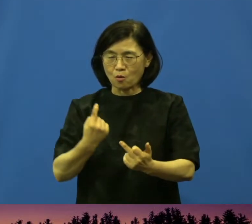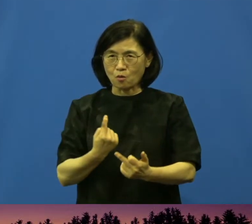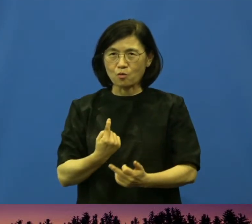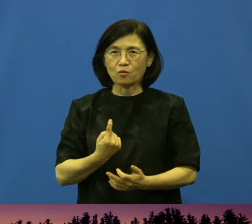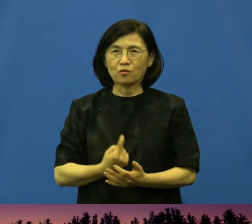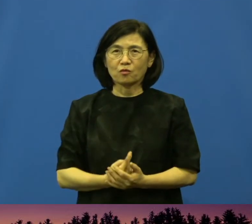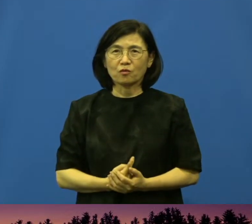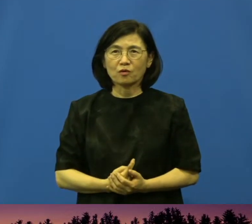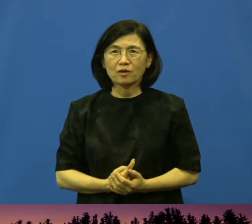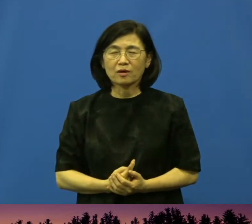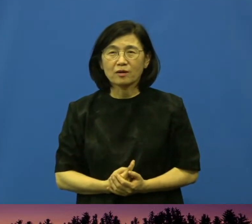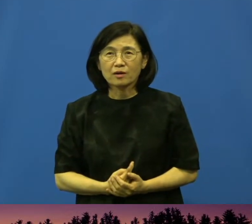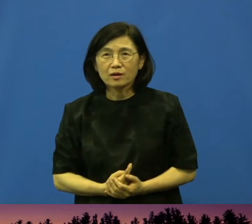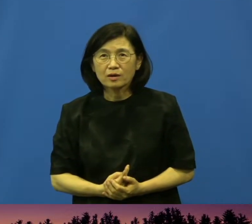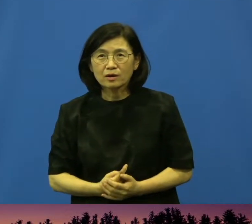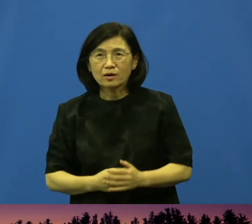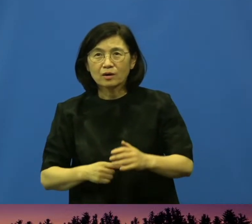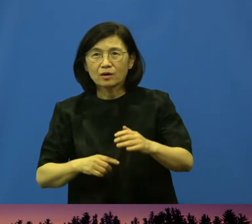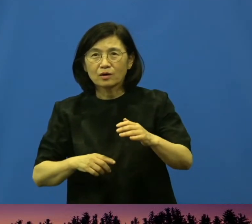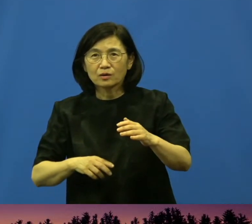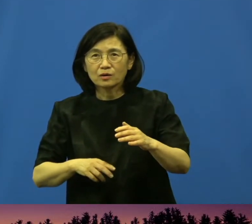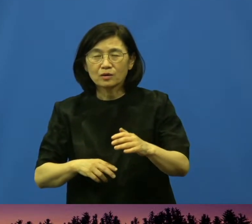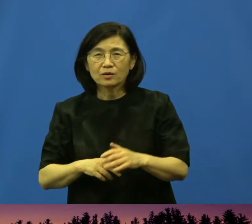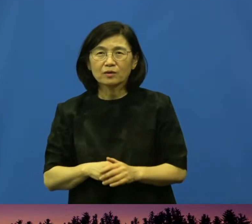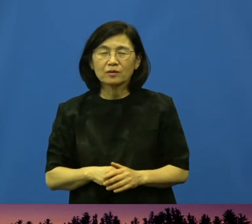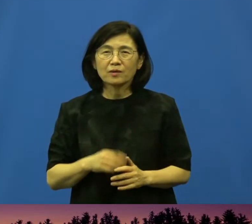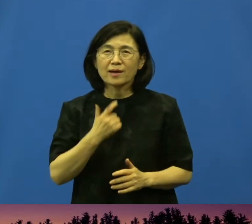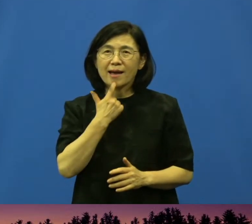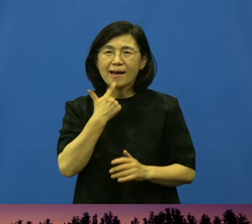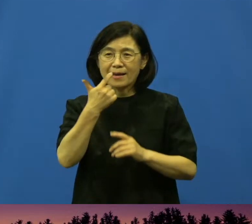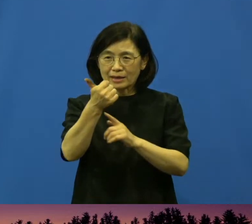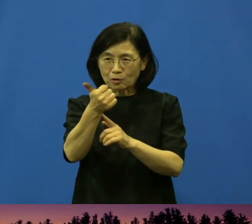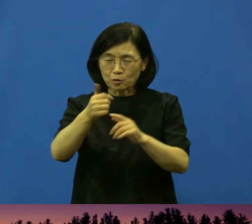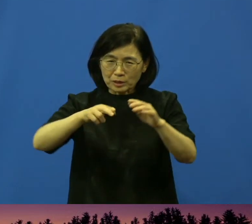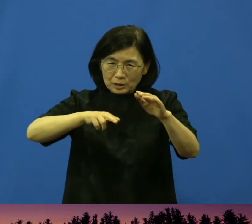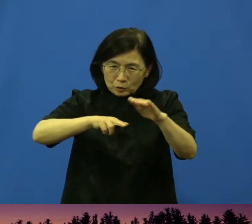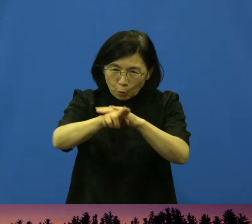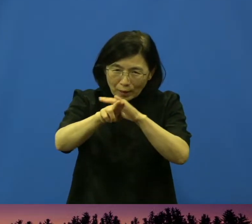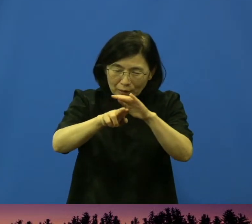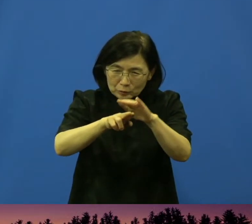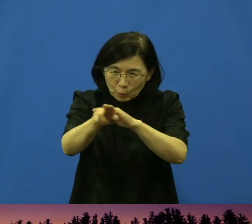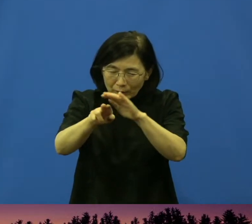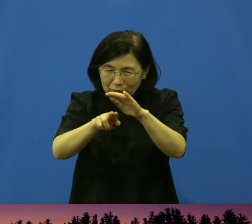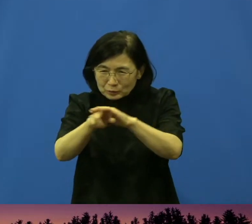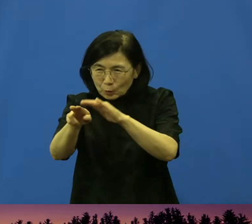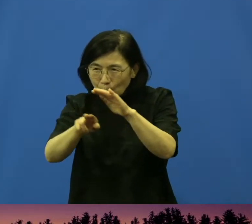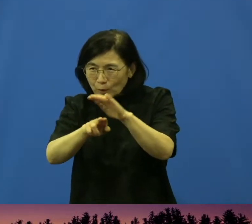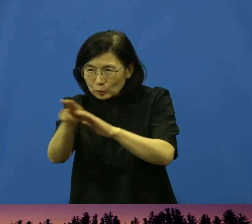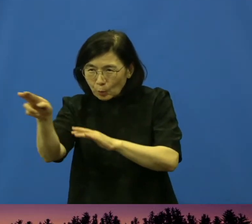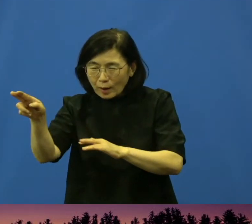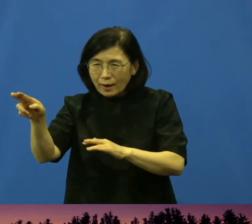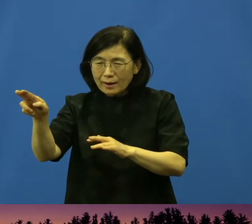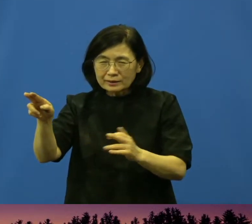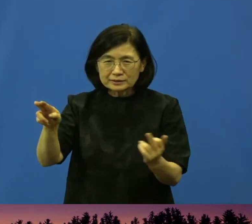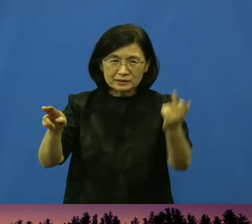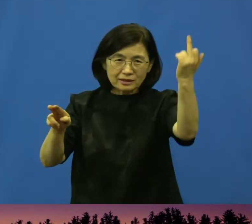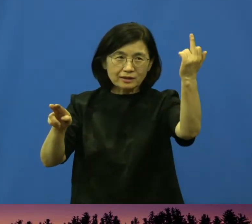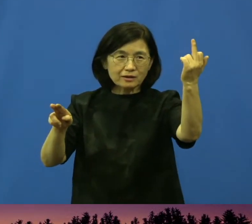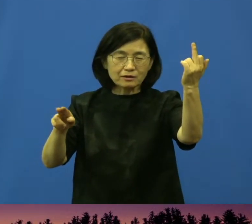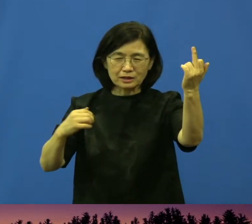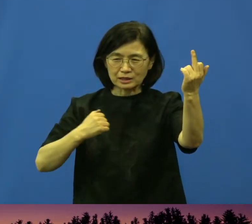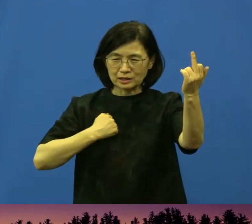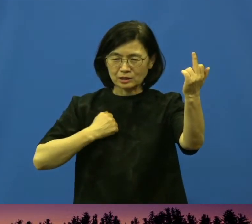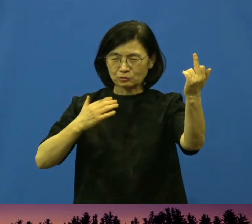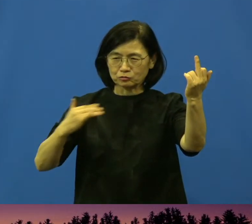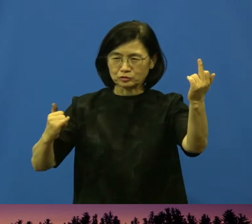도망을 치고 오랜 세월 잊었던 그 형이 군사를 데리고 오는 거예요. 모든 걸 다 잃어버릴 수 있는